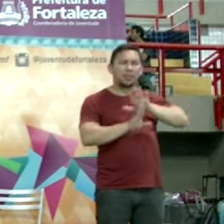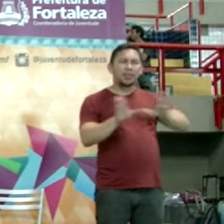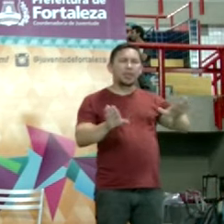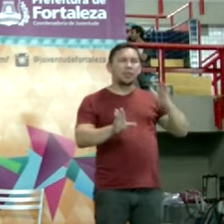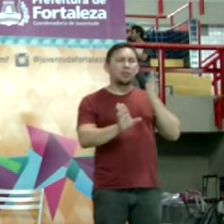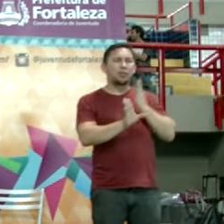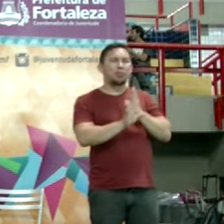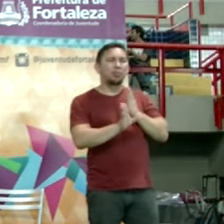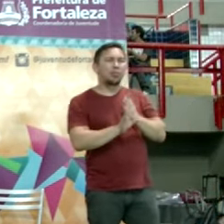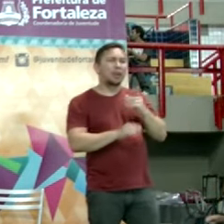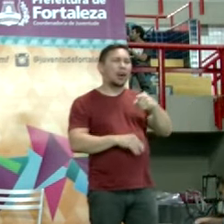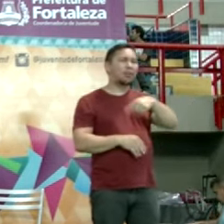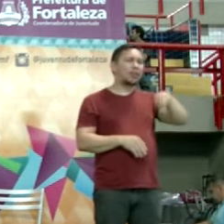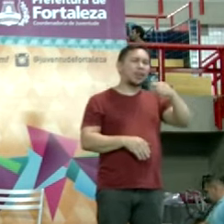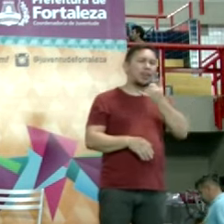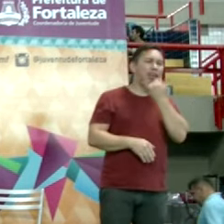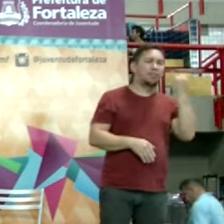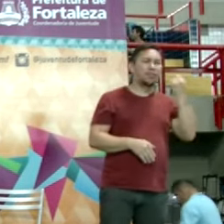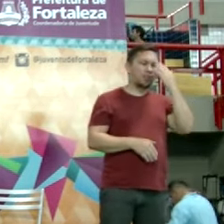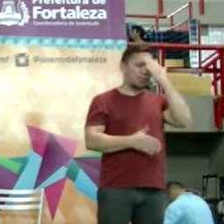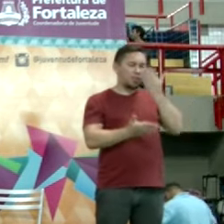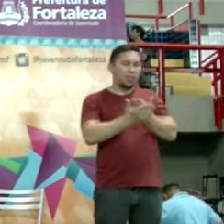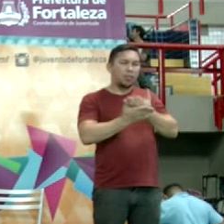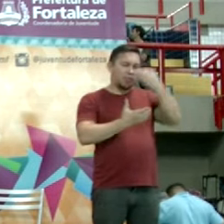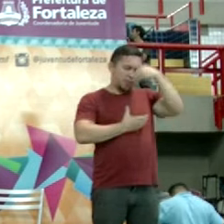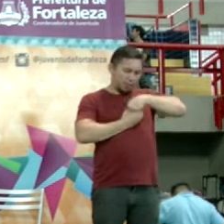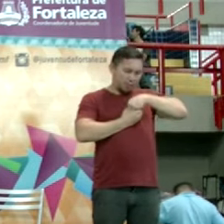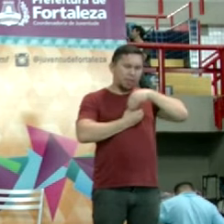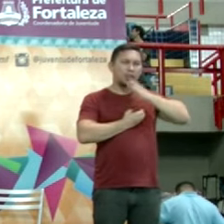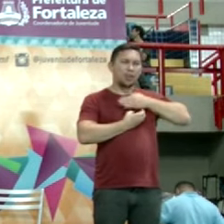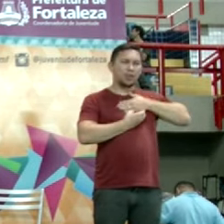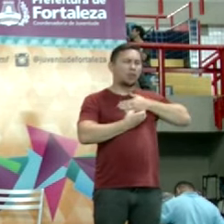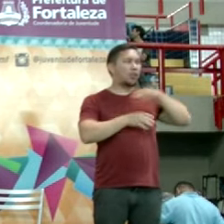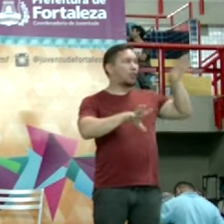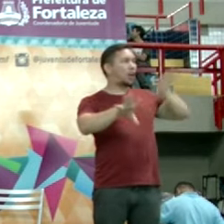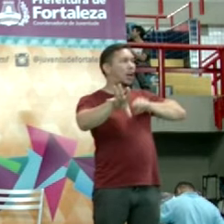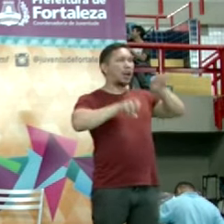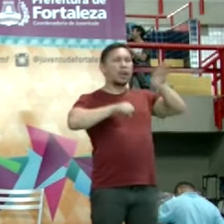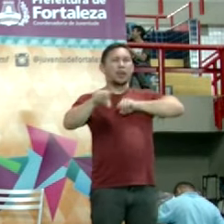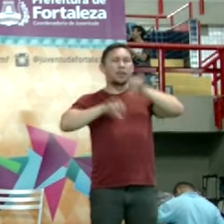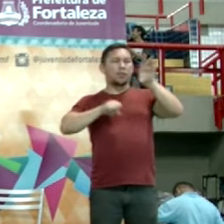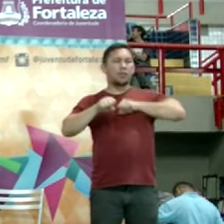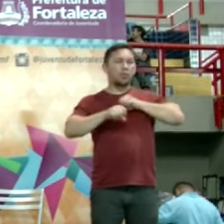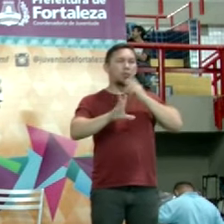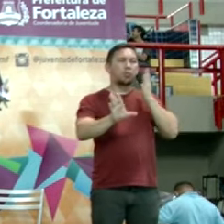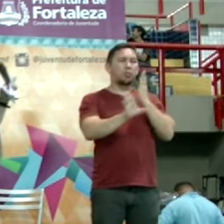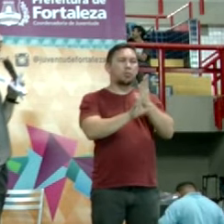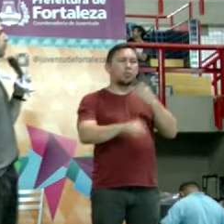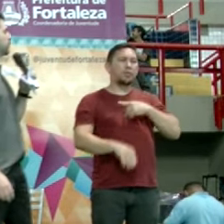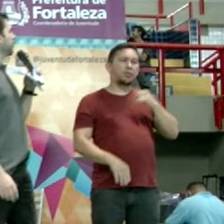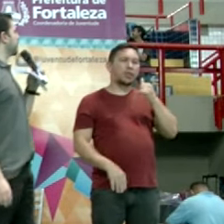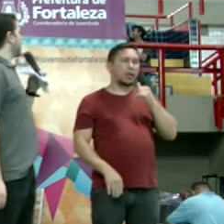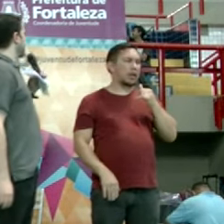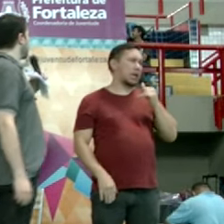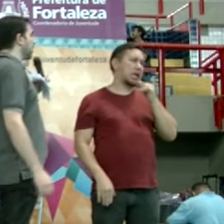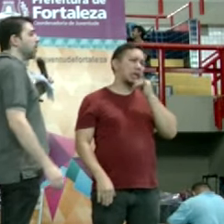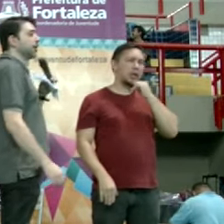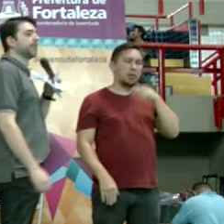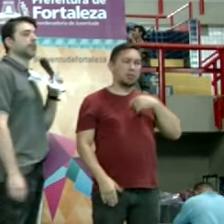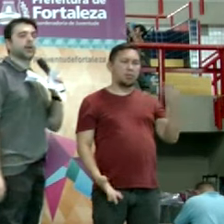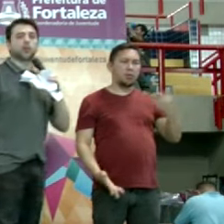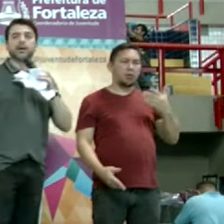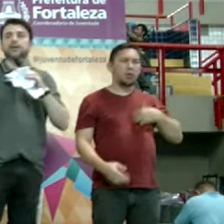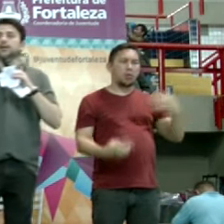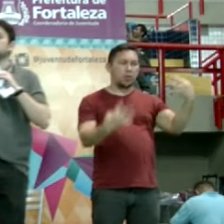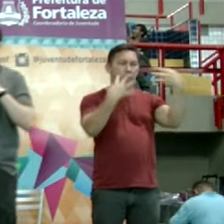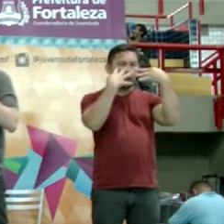de acordo com as suas crenças, com aquilo que está enraizado nele. O que acontece se eu chegar para algum de vocês aqui